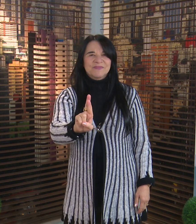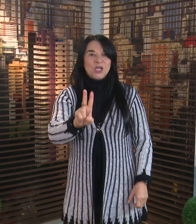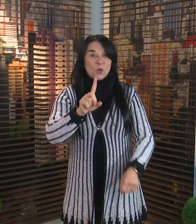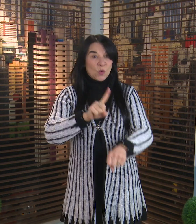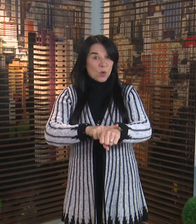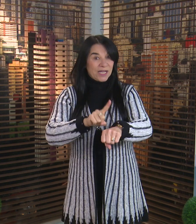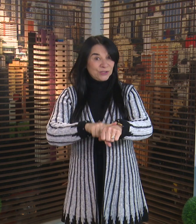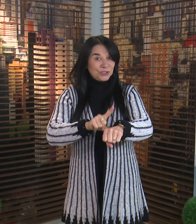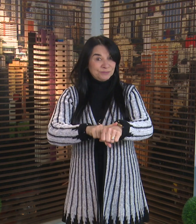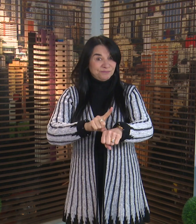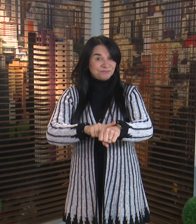Quando